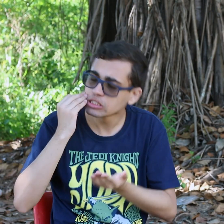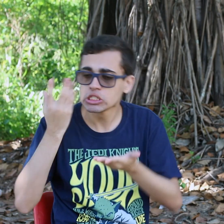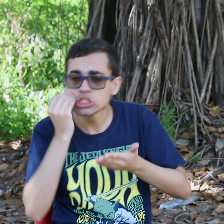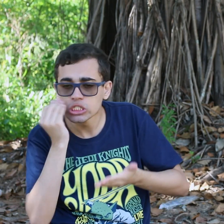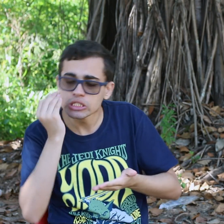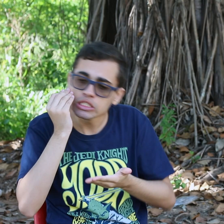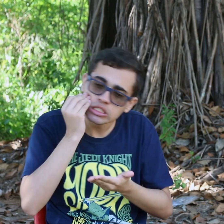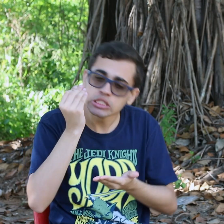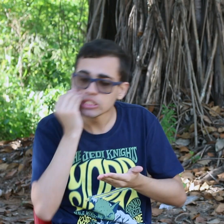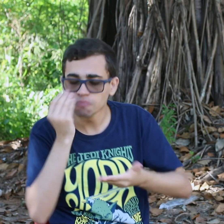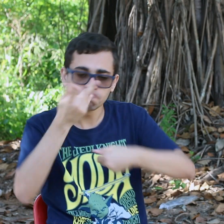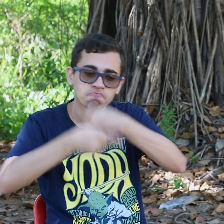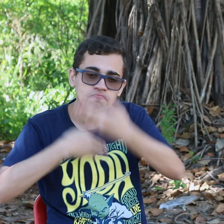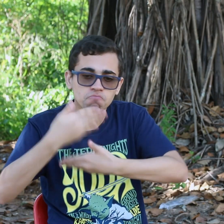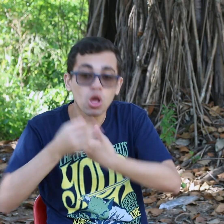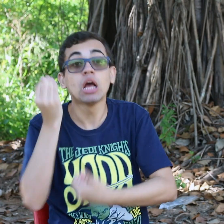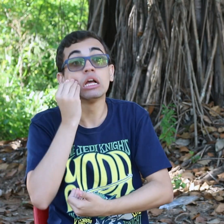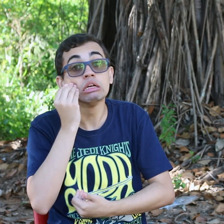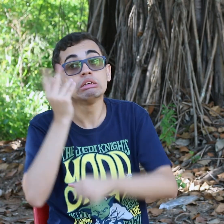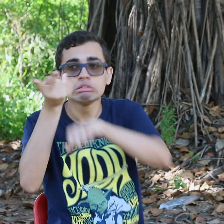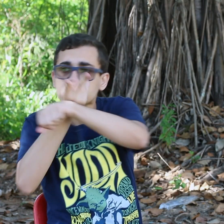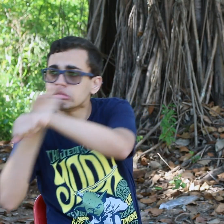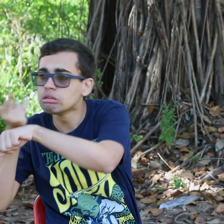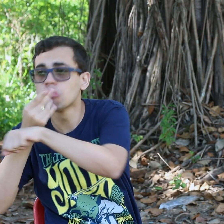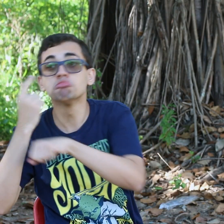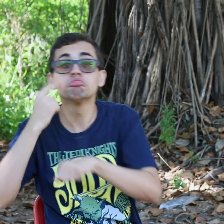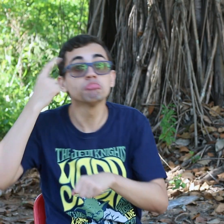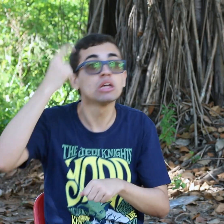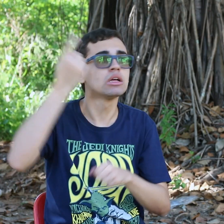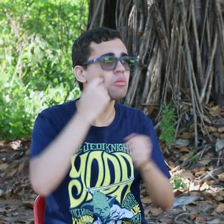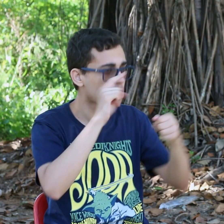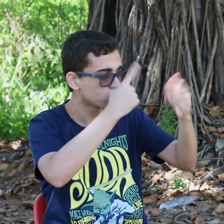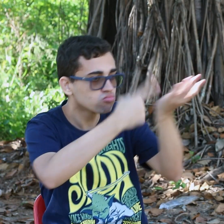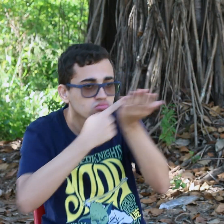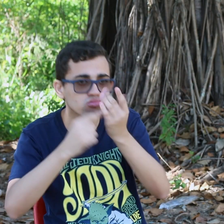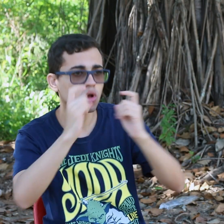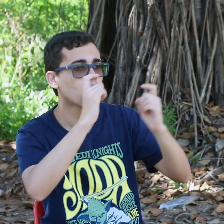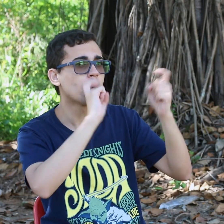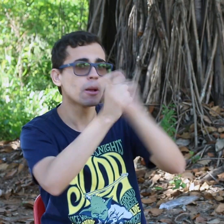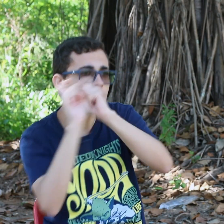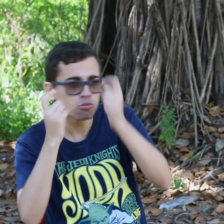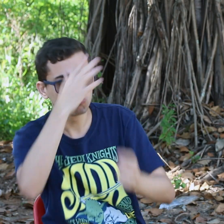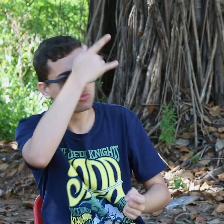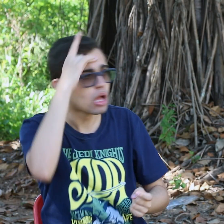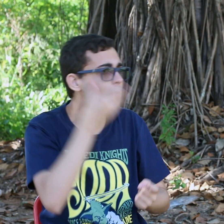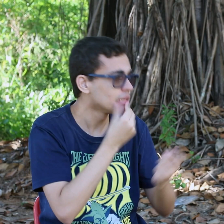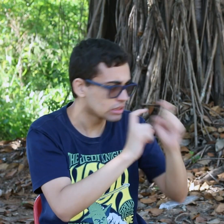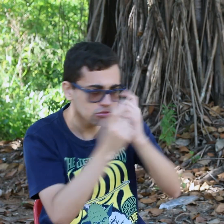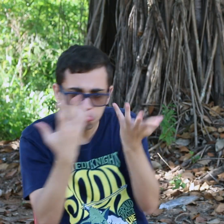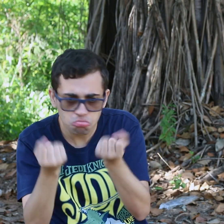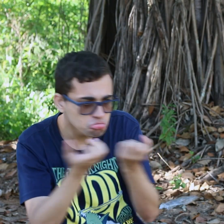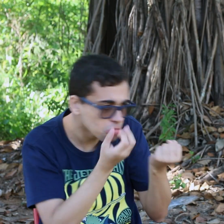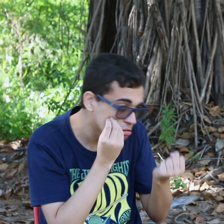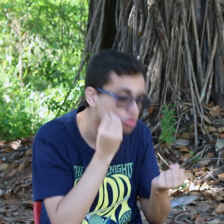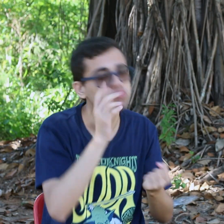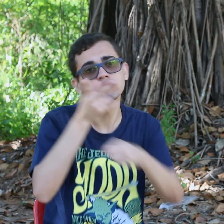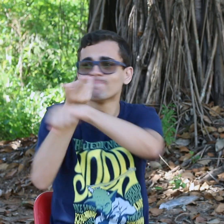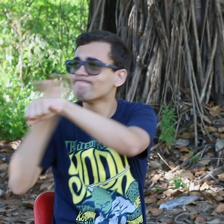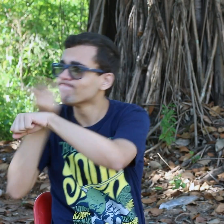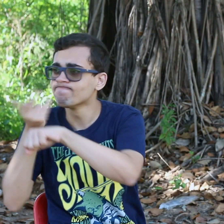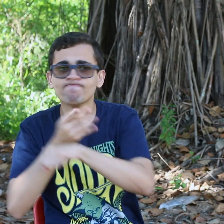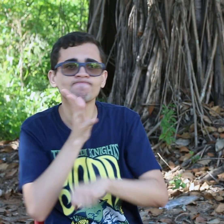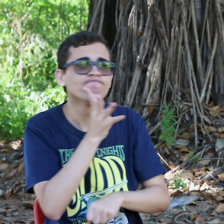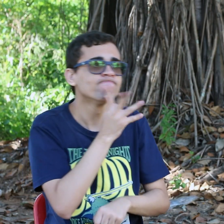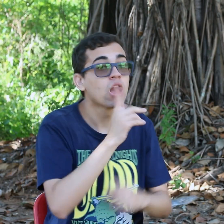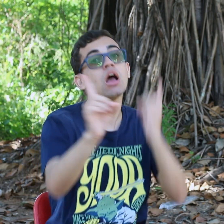nós. Vamos combinar um esporte, vamos combinar um local, e na realidade a gente procura esse espaço até para interação.